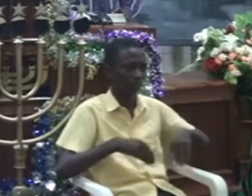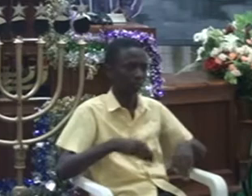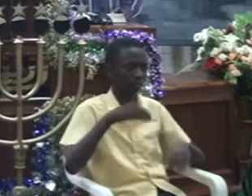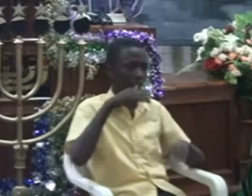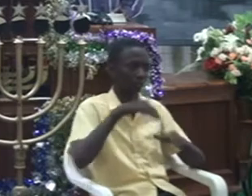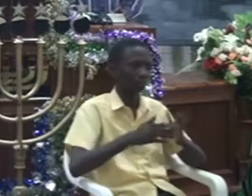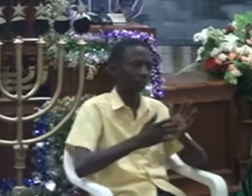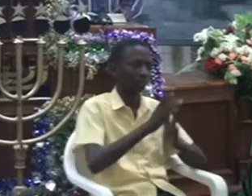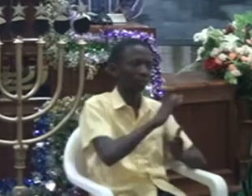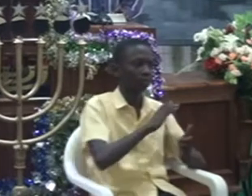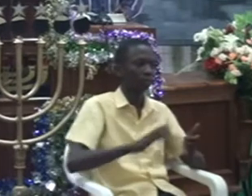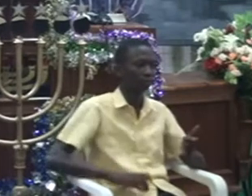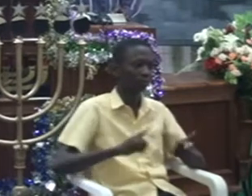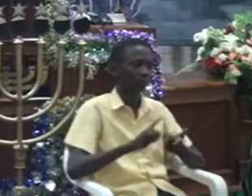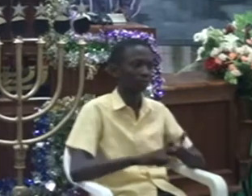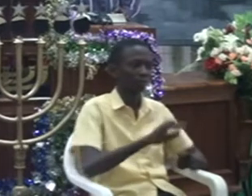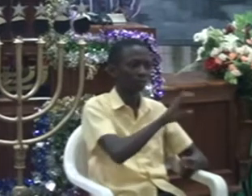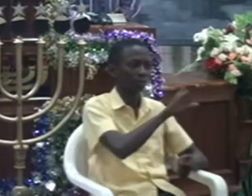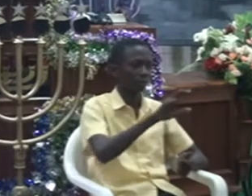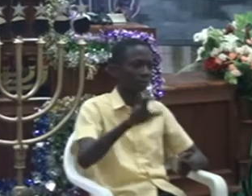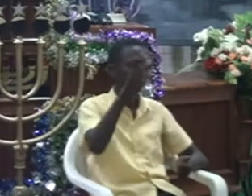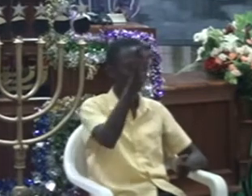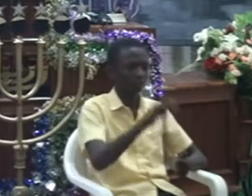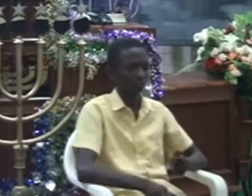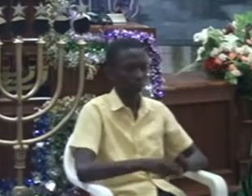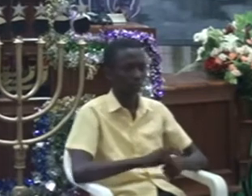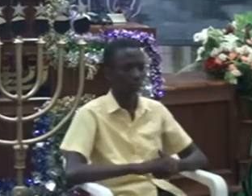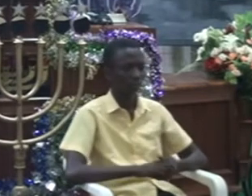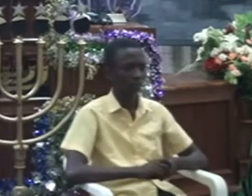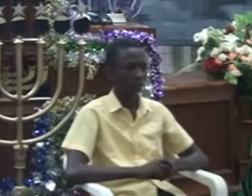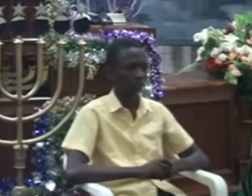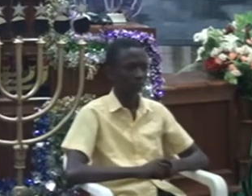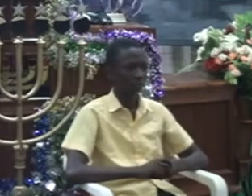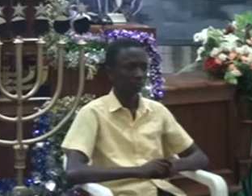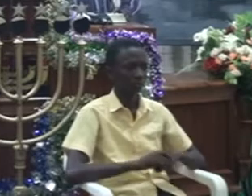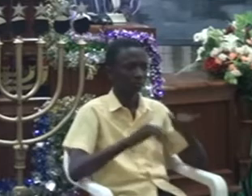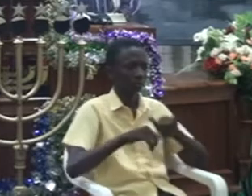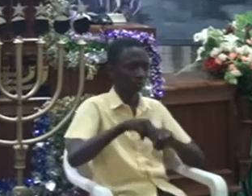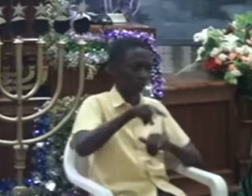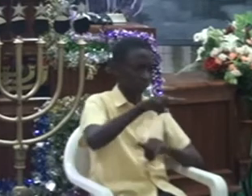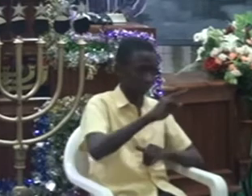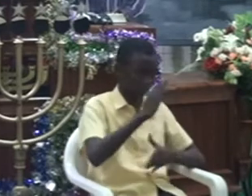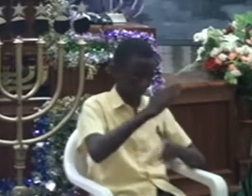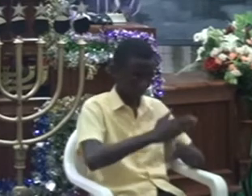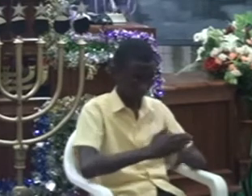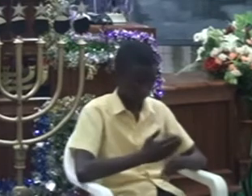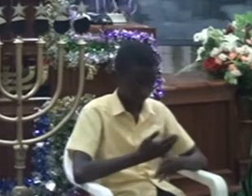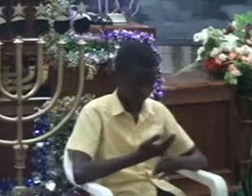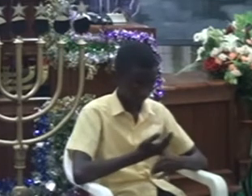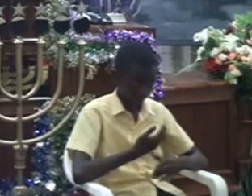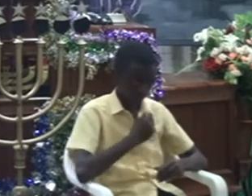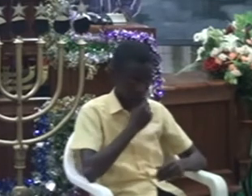tunakuwa amini kazi yenye Mungu alifanya kwa njia Yesu Kristo pale kumsalaba. Si vous croyez, ikiwa na amini,